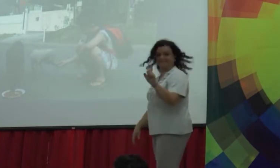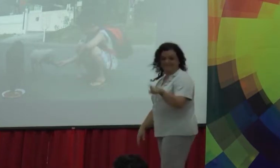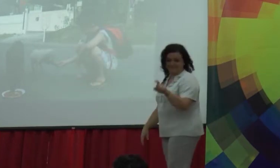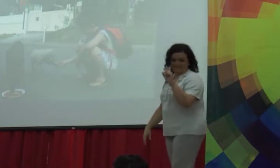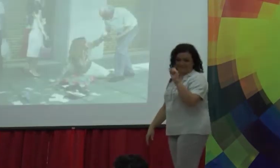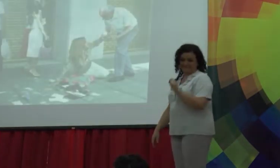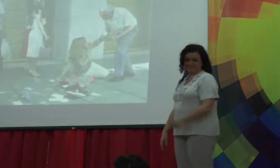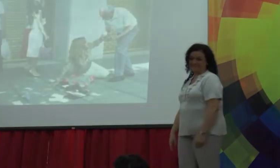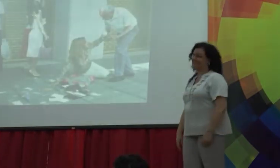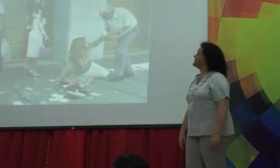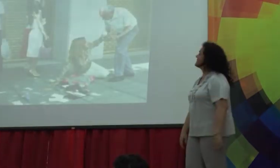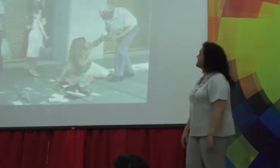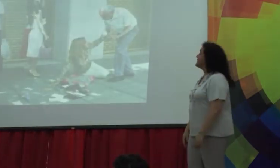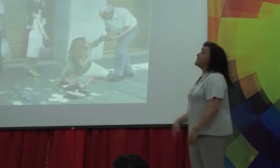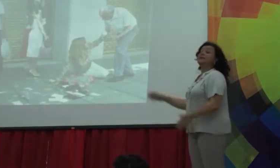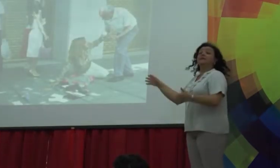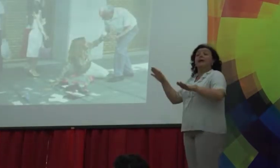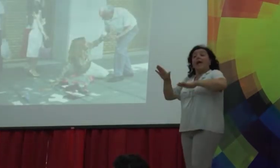animaizinhos.